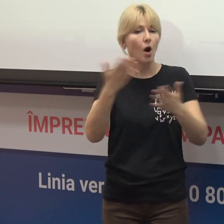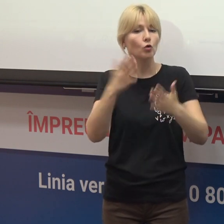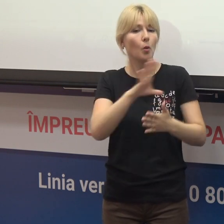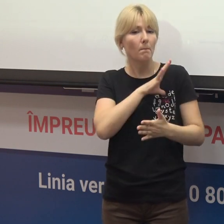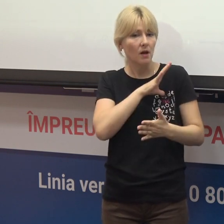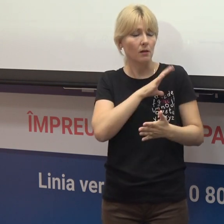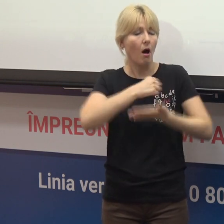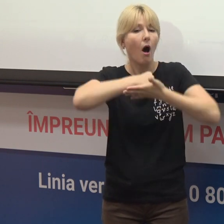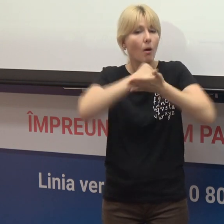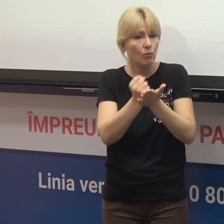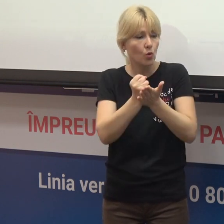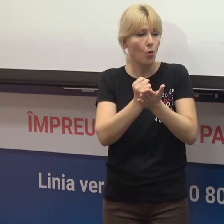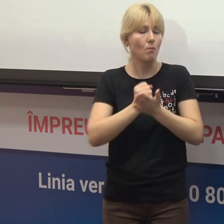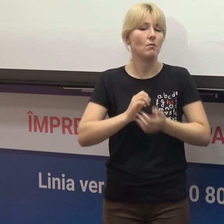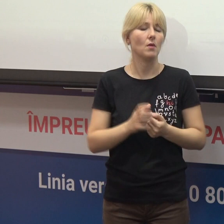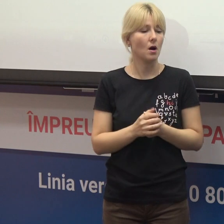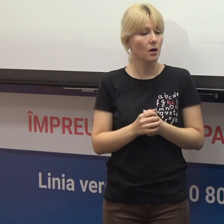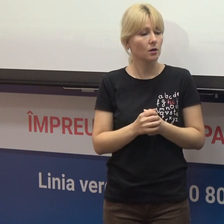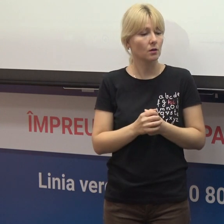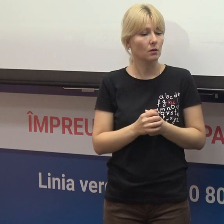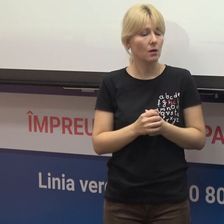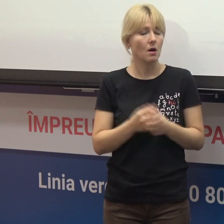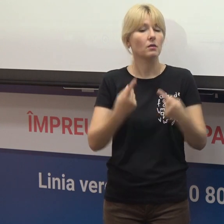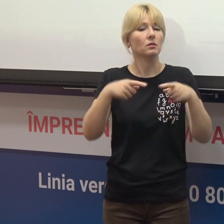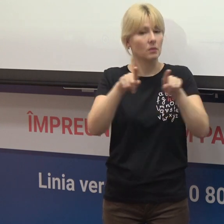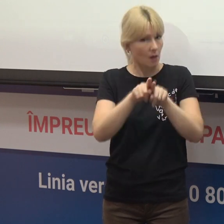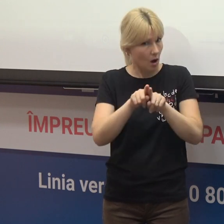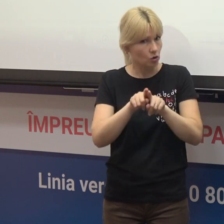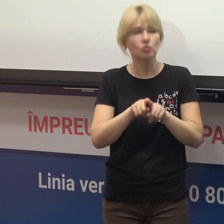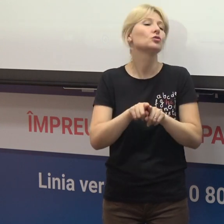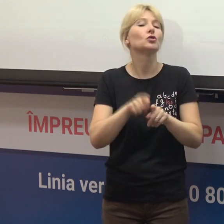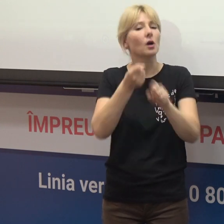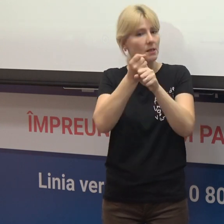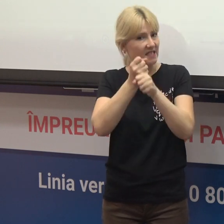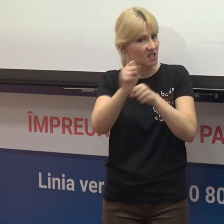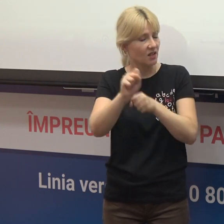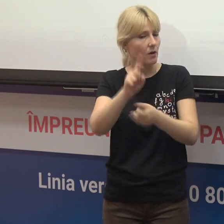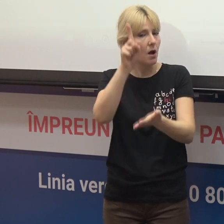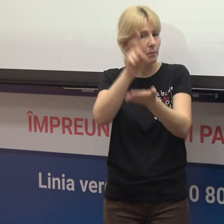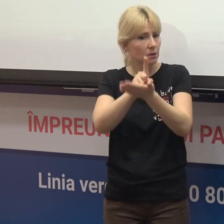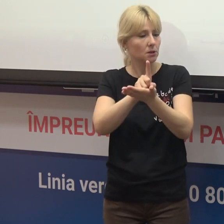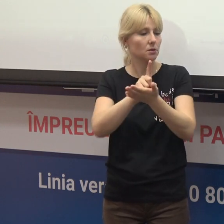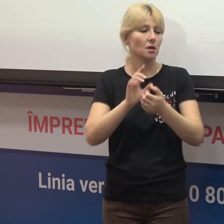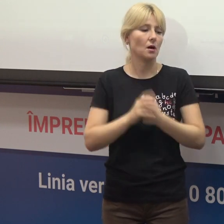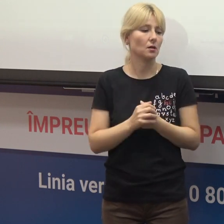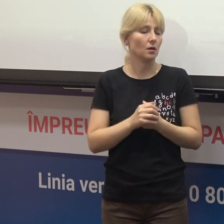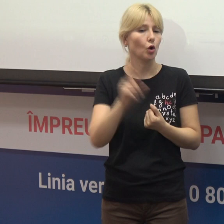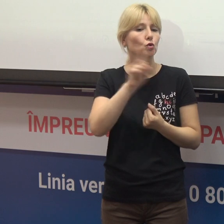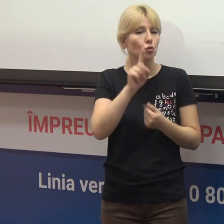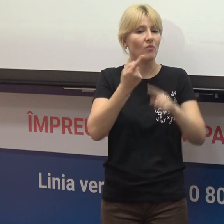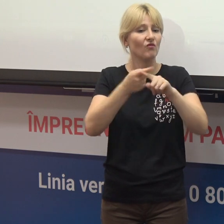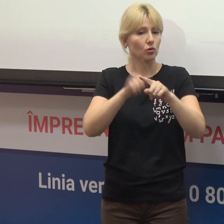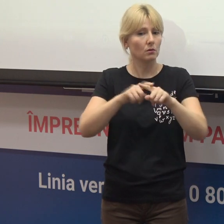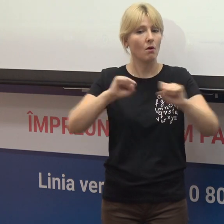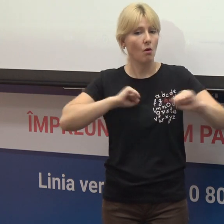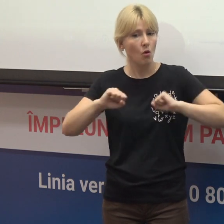Comisia Națională Extraordinară de Sănătate Publică. Deci, la fel, se impune obligativitatea ca